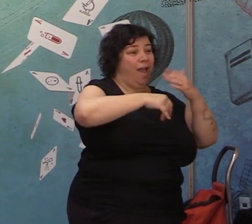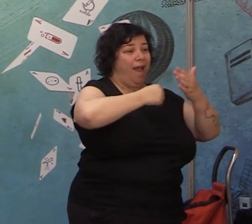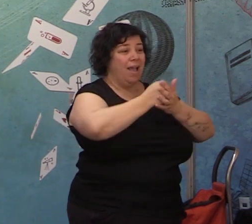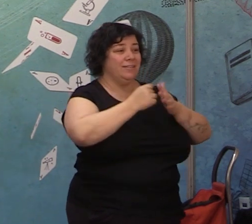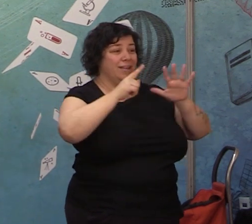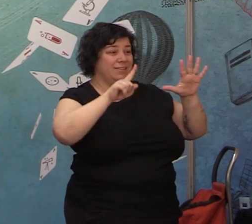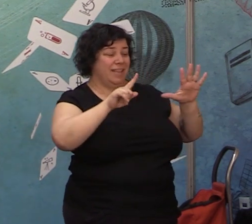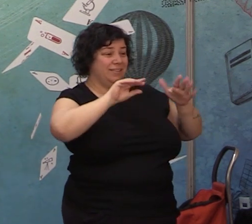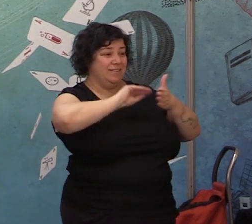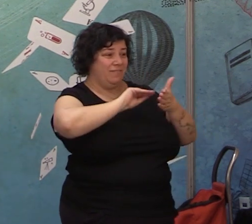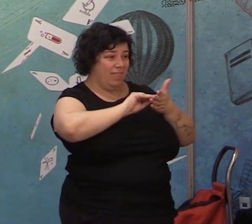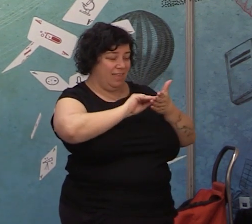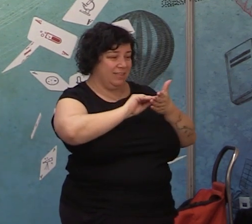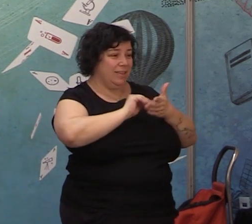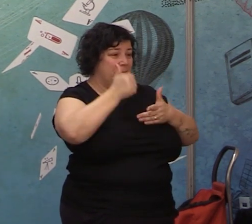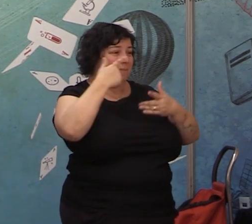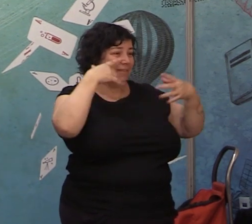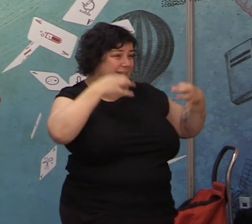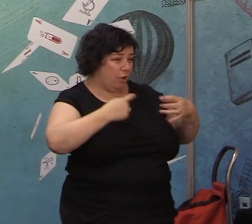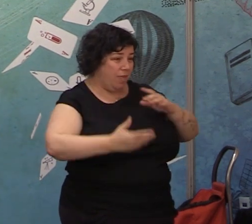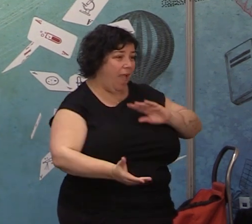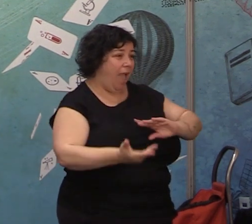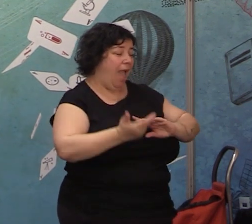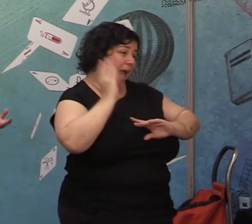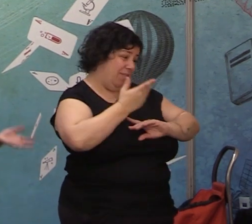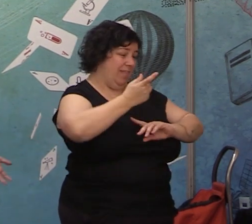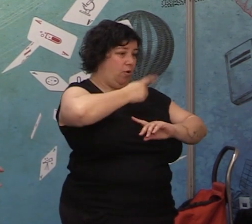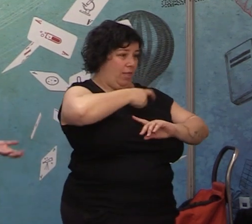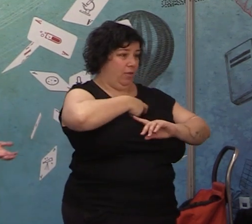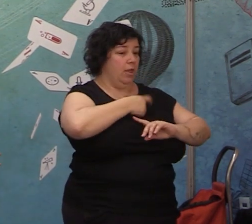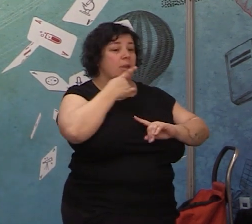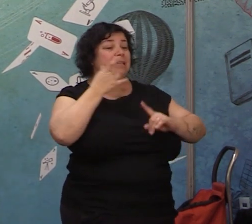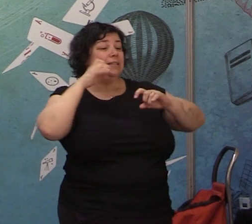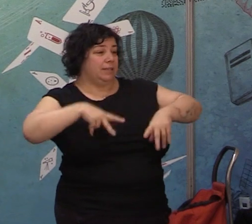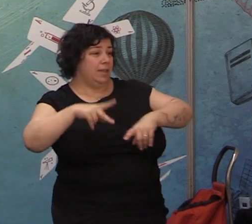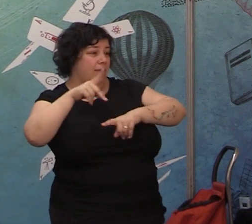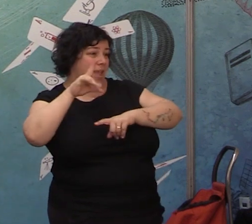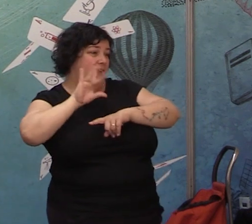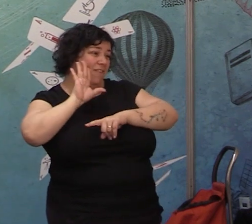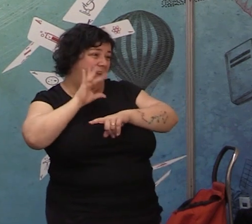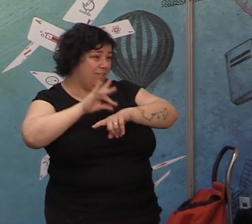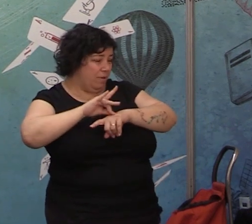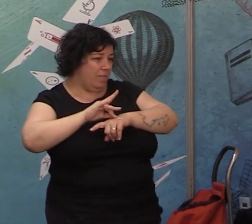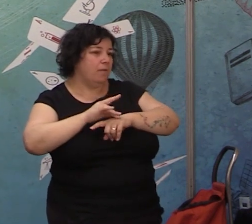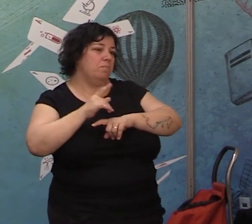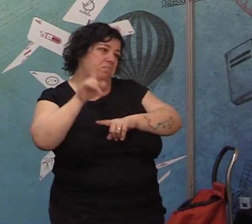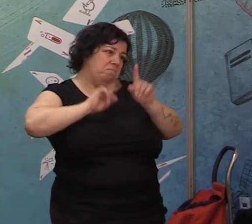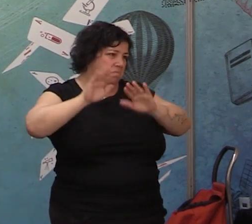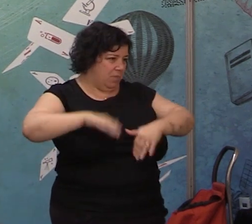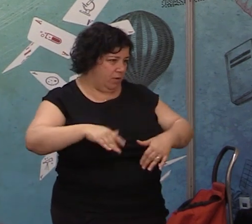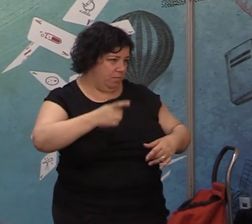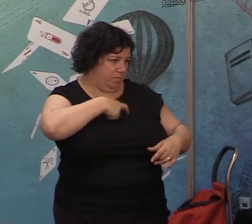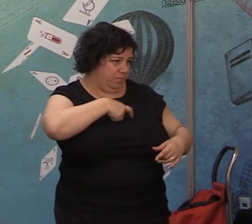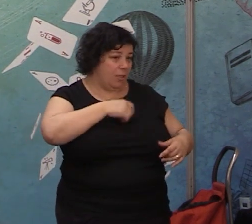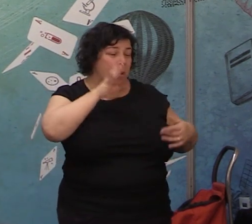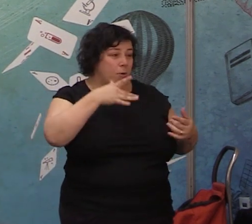a 6 veces más riesgo cardiovascular que a una mujer que no tenga este problema. ¿Por qué? Porque las